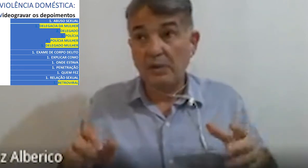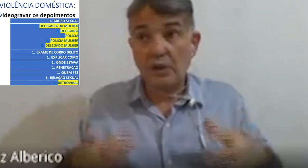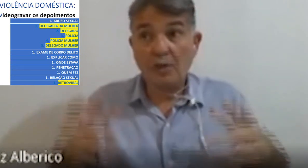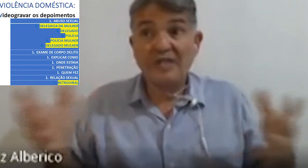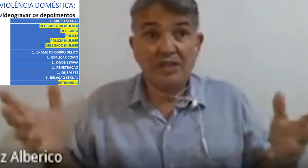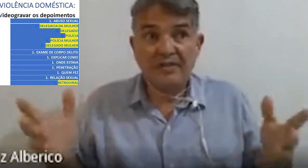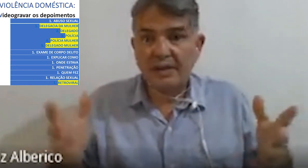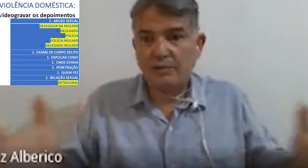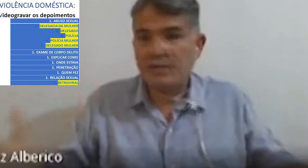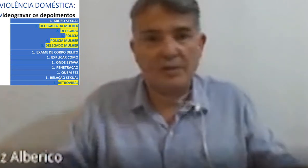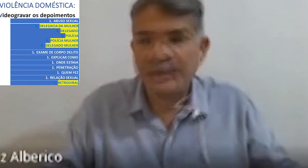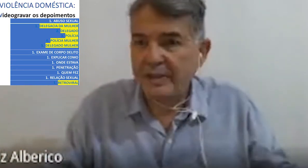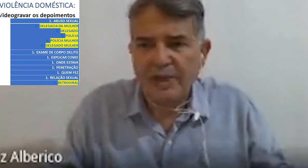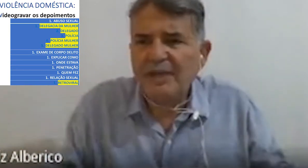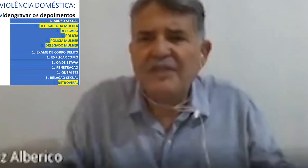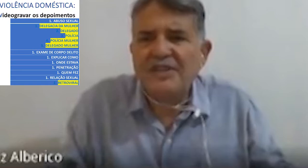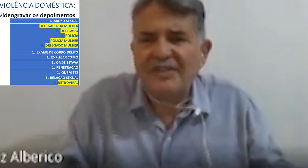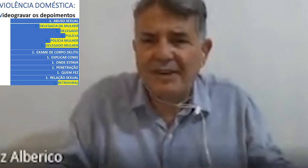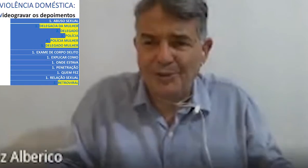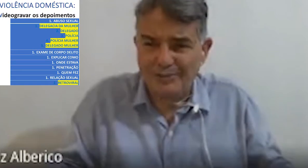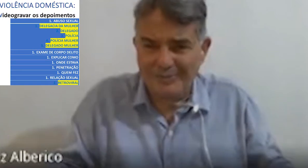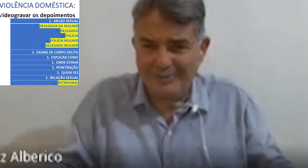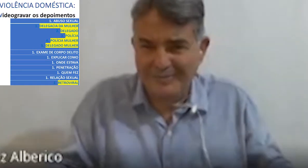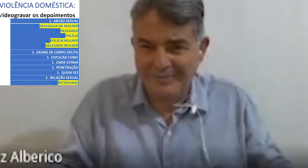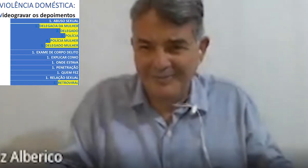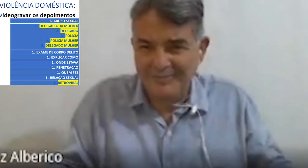Chegou a via de fato, você não adianta. O que é via de fato?